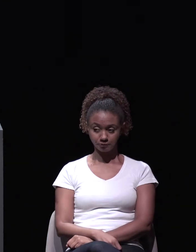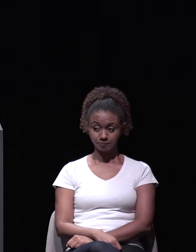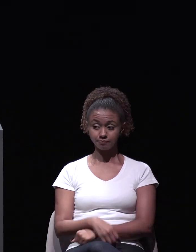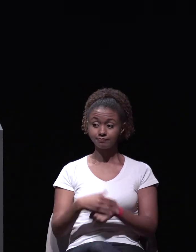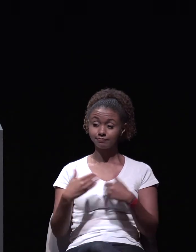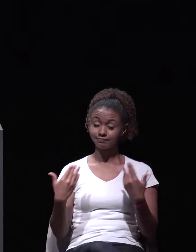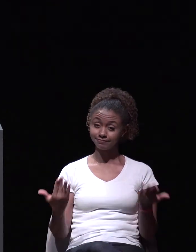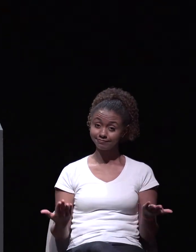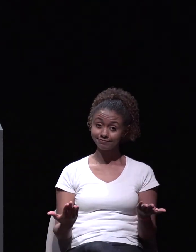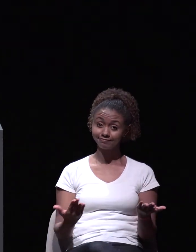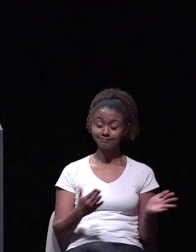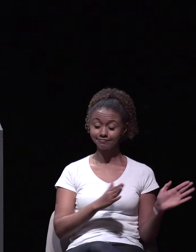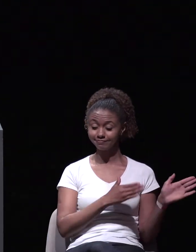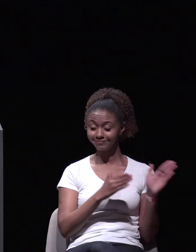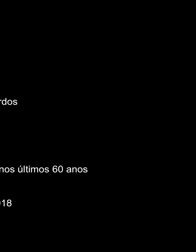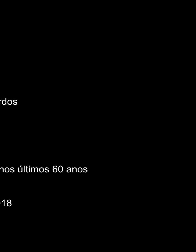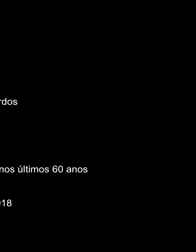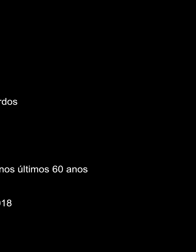Enquanto isso, no Brasil,